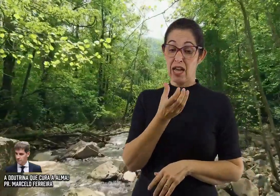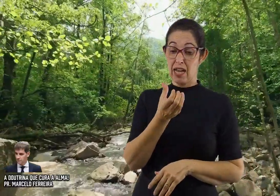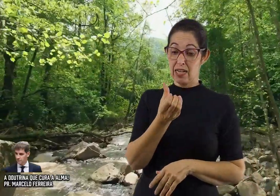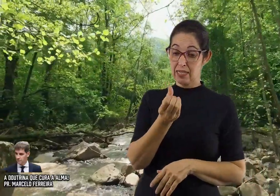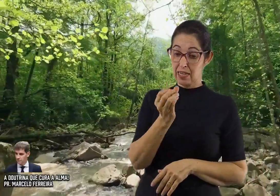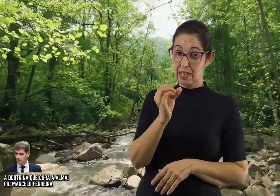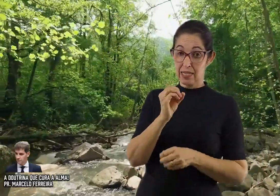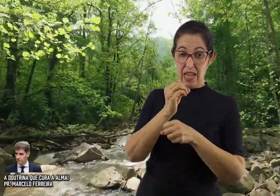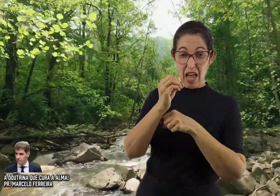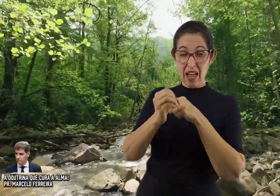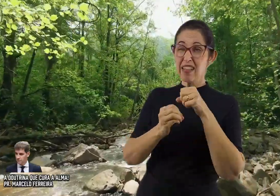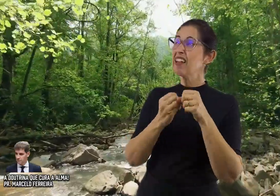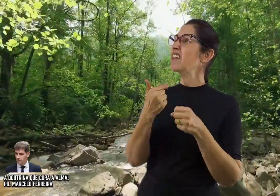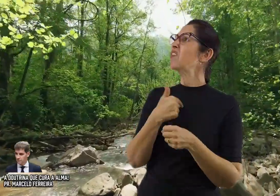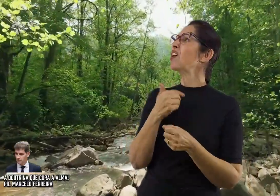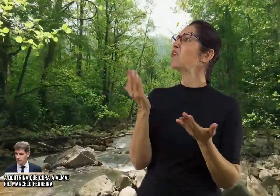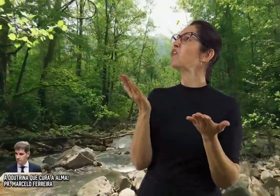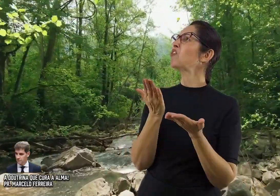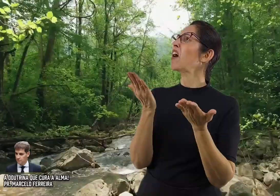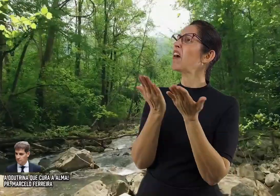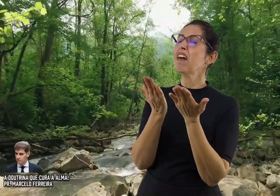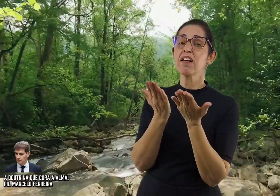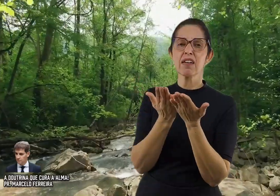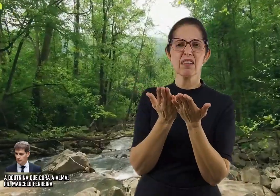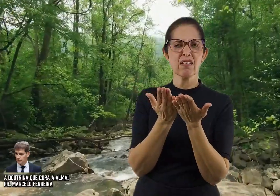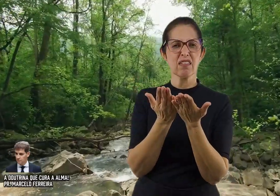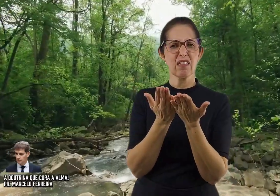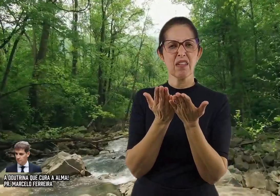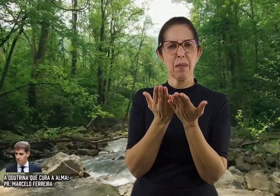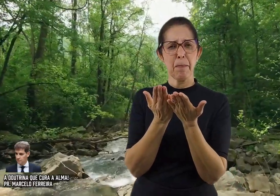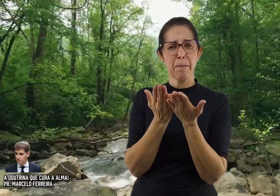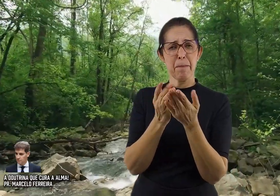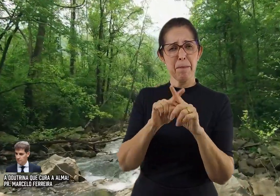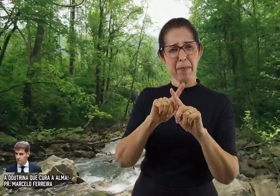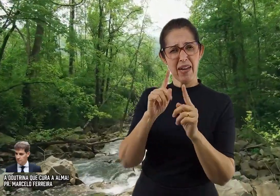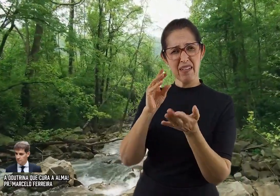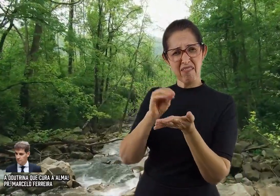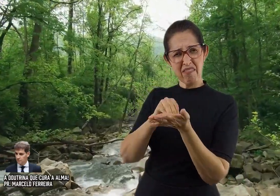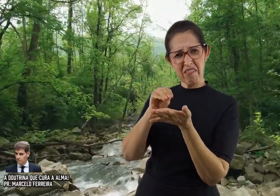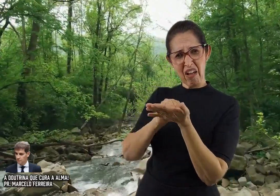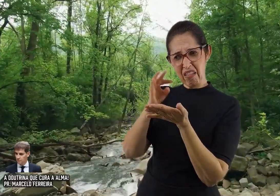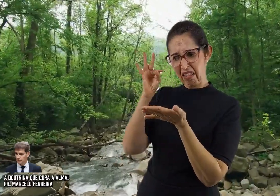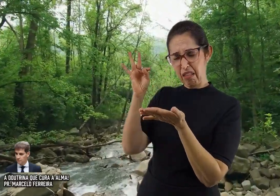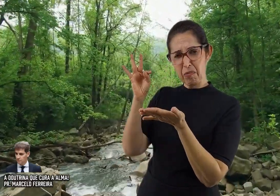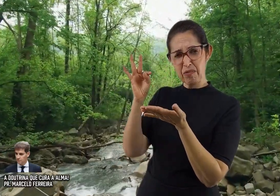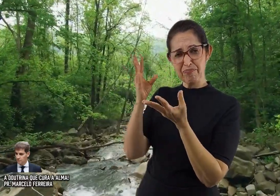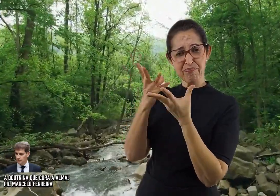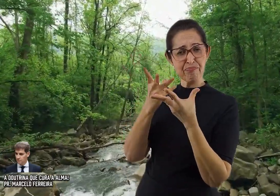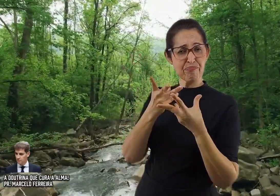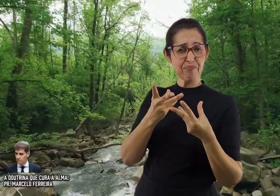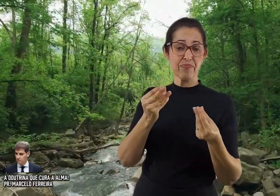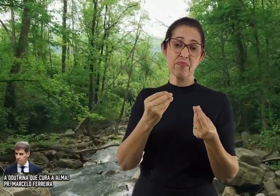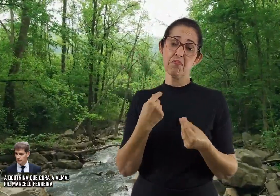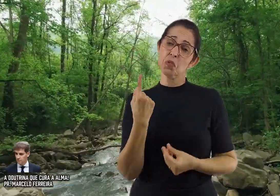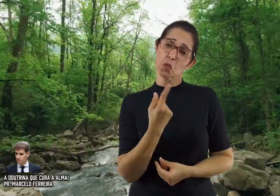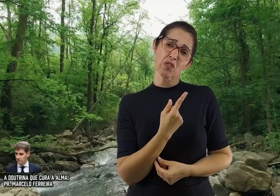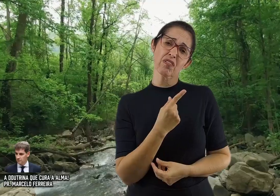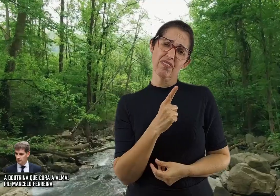Não tem temor? O temor é o princípio e é o fim de tudo. Nós somos falhos,